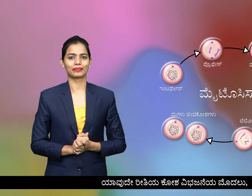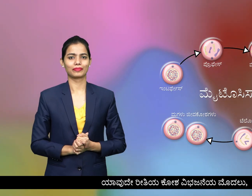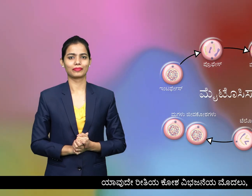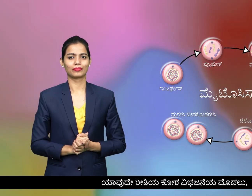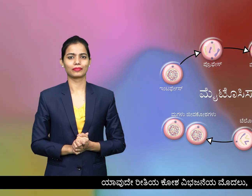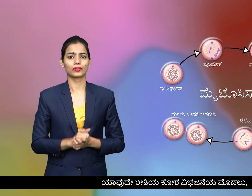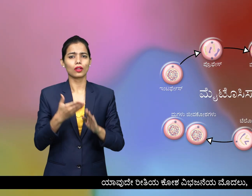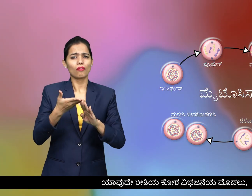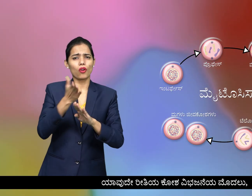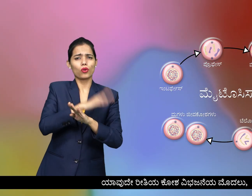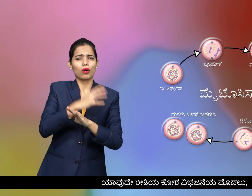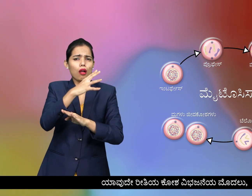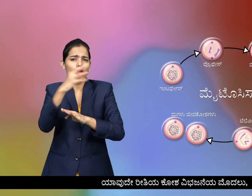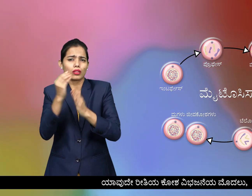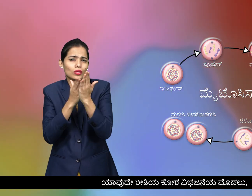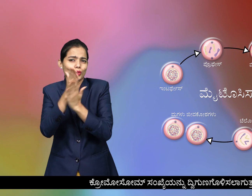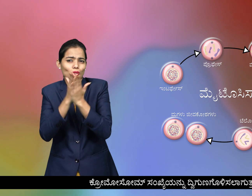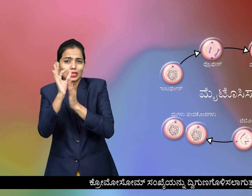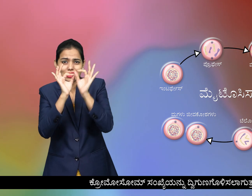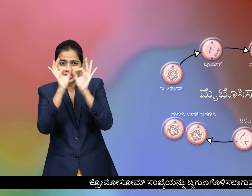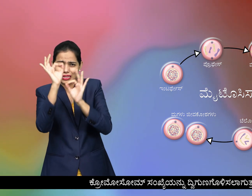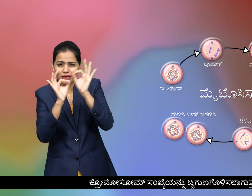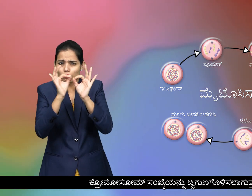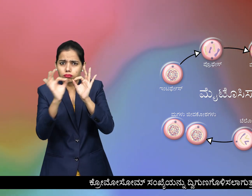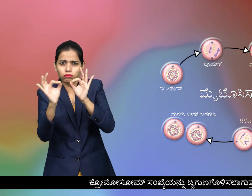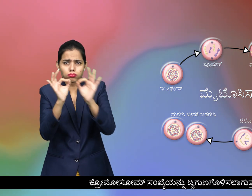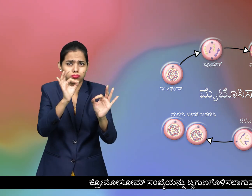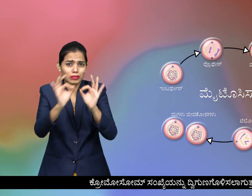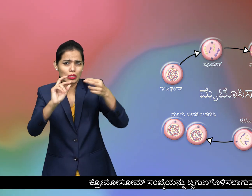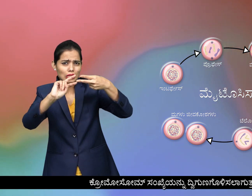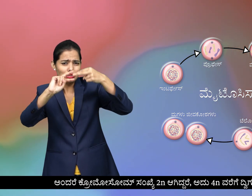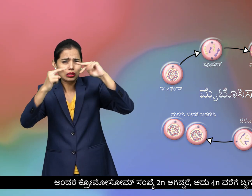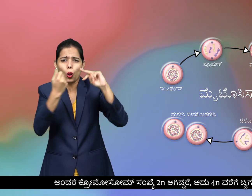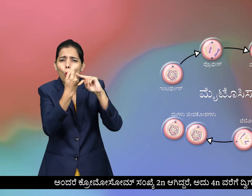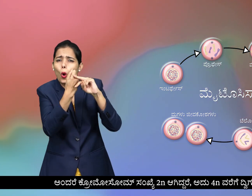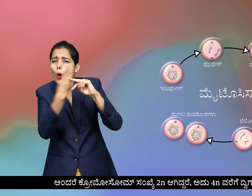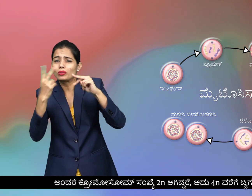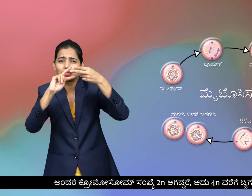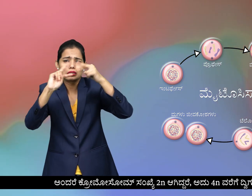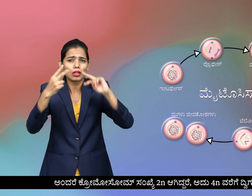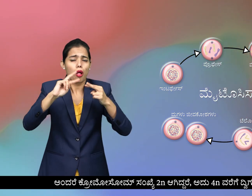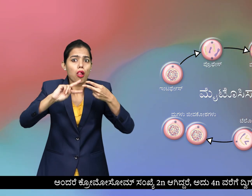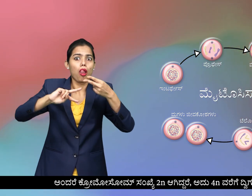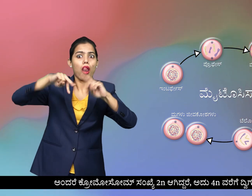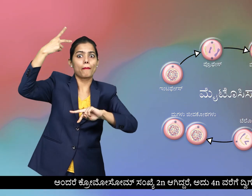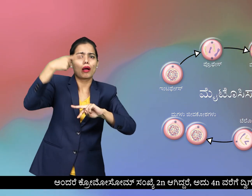ಯಾವುದೇ ರೀತಿಯ ಕೋಶ ವಿಭಜನೆಯ ಮೊದಲು ಕ್ರೋಮೋಸೋಮ್ ಸಂಖ್ಯೆಯನ್ನ ದ್ವಿಗುಣಗೊಳಿಸಲಾಗುತ್ತೆ. ಅಂದ್ರೆ ಕ್ರೋಮೋಸೋಮ್ ಸಂಖ್ಯೆ 2n ಆಗಿದ್ದರೆ